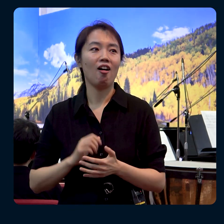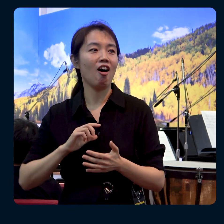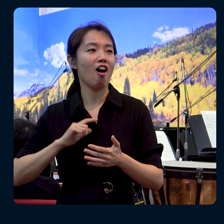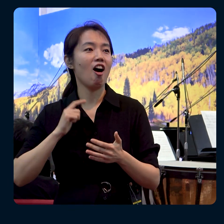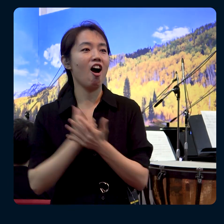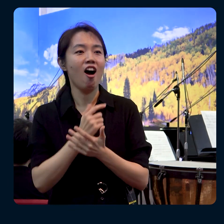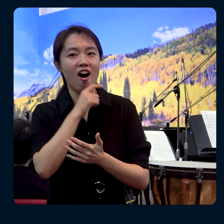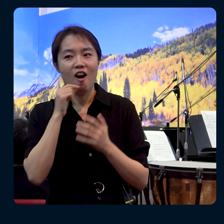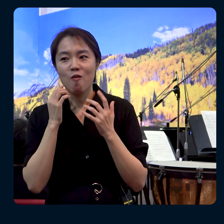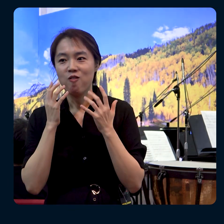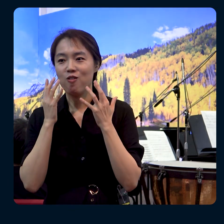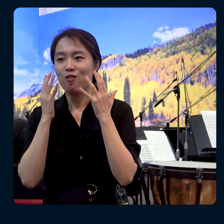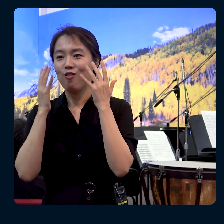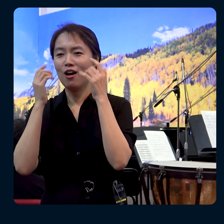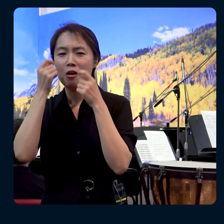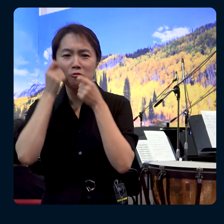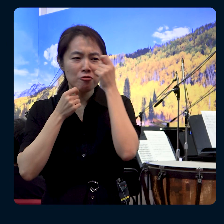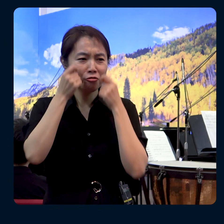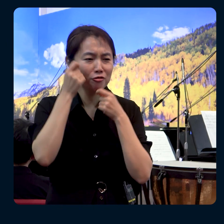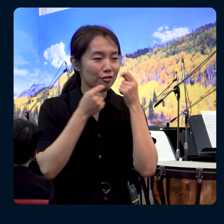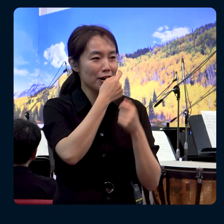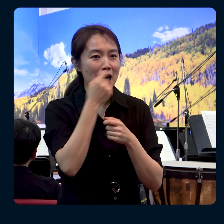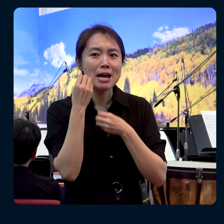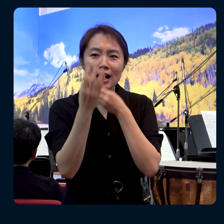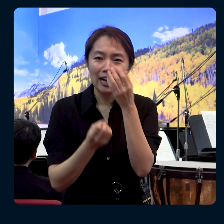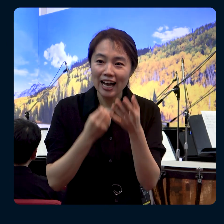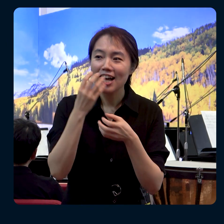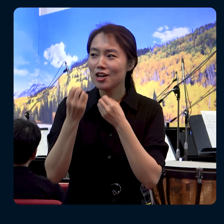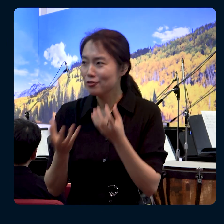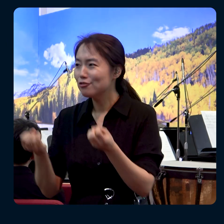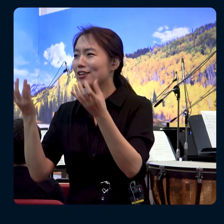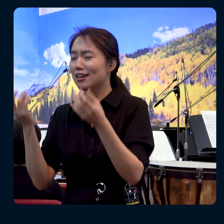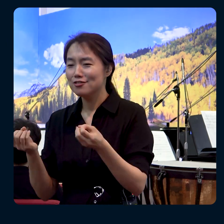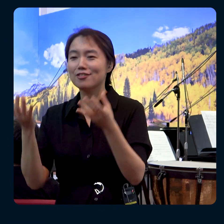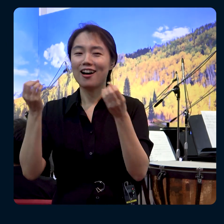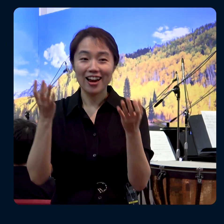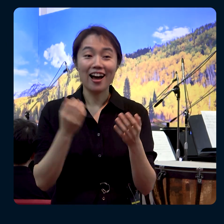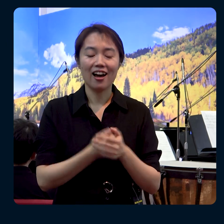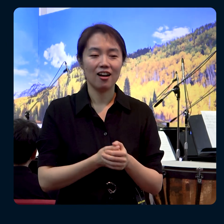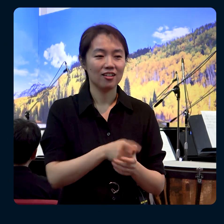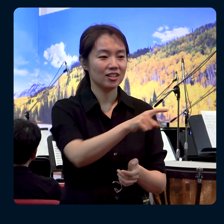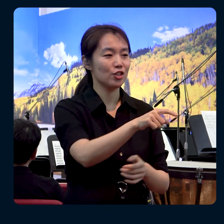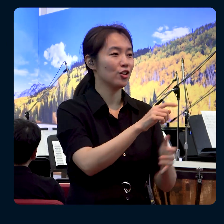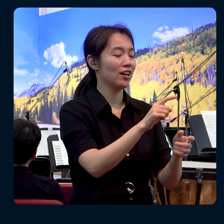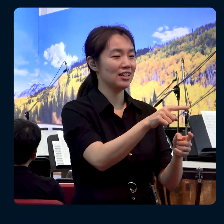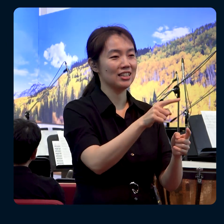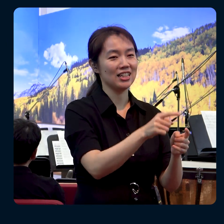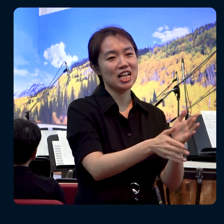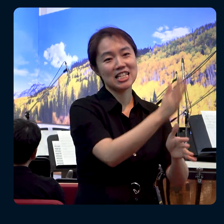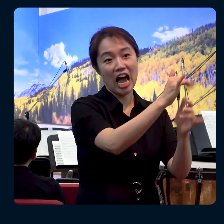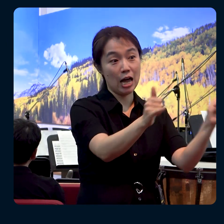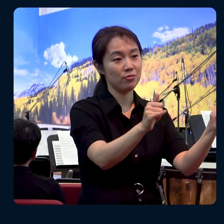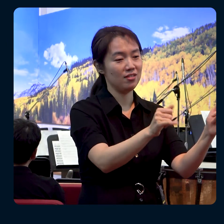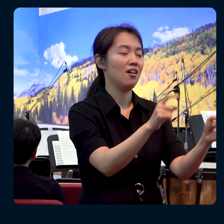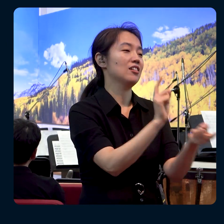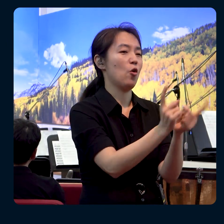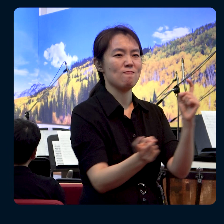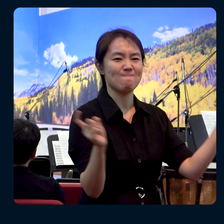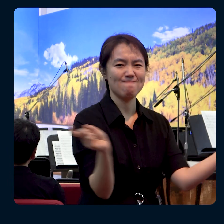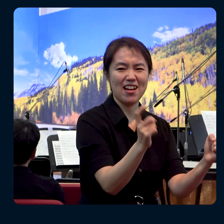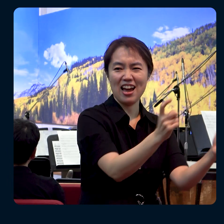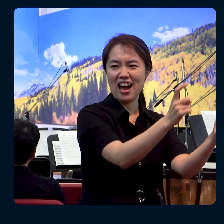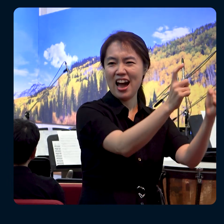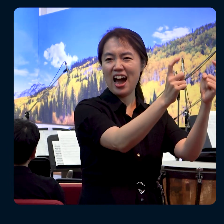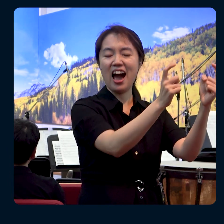분위기였어요. 다들 막 울며 간증하며 축하하며, 막 반대로 그 주민들은 완전히 서로 싸우고 난리 났어요.